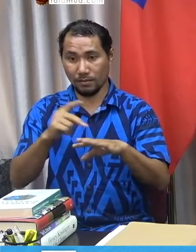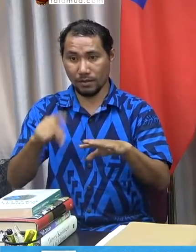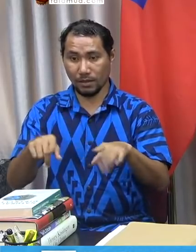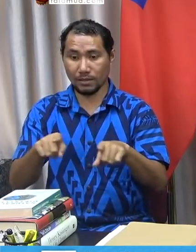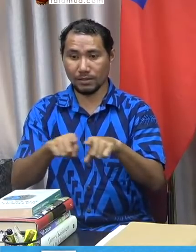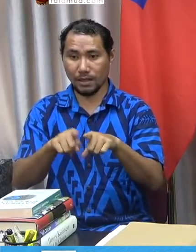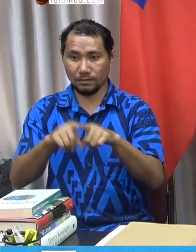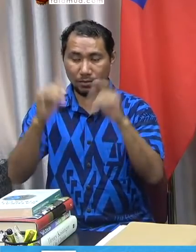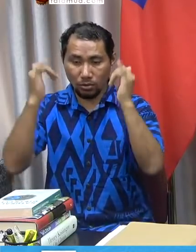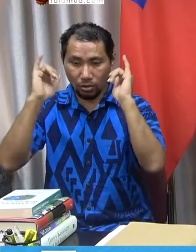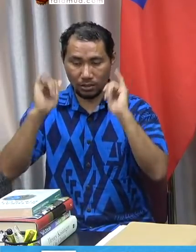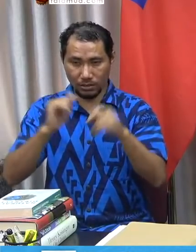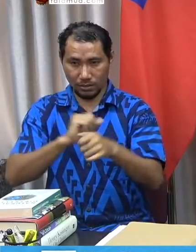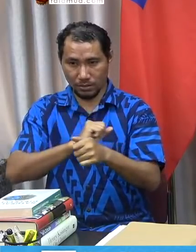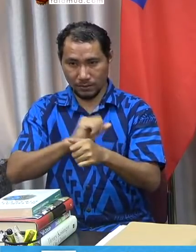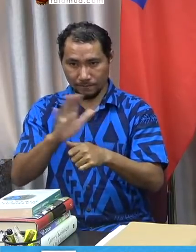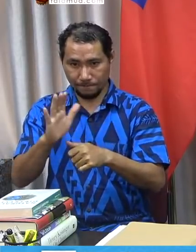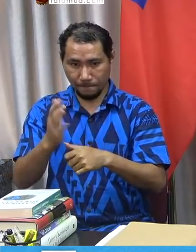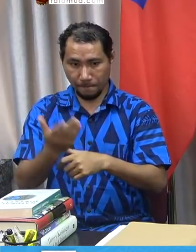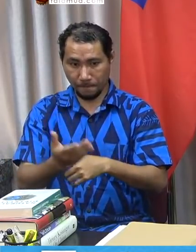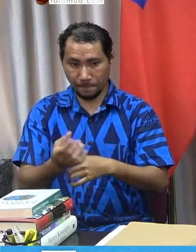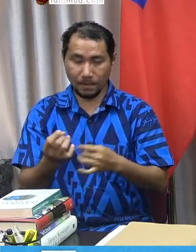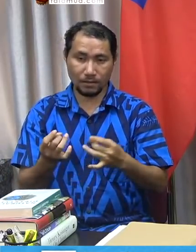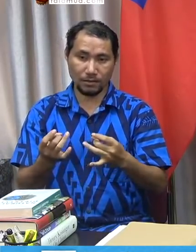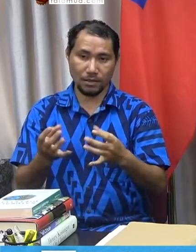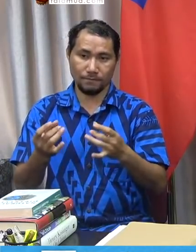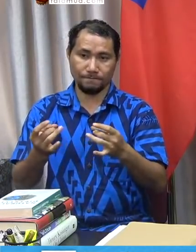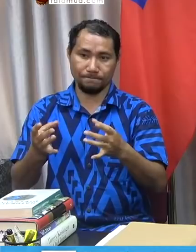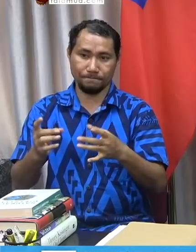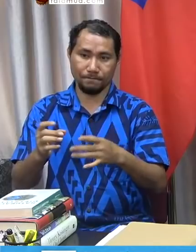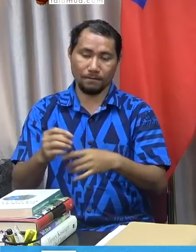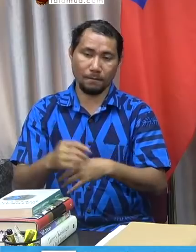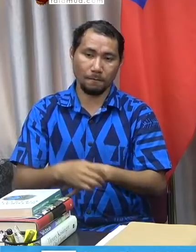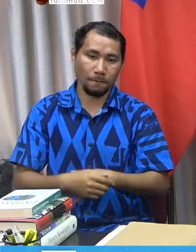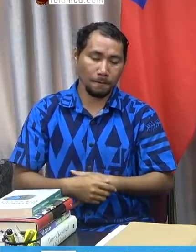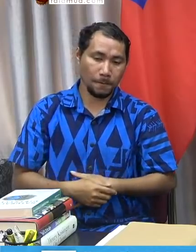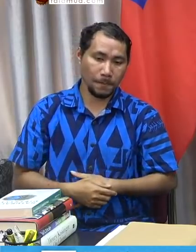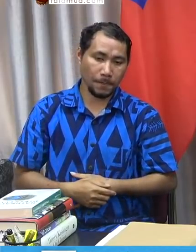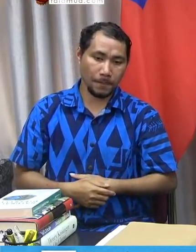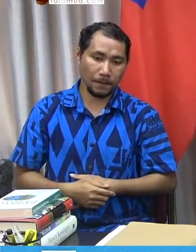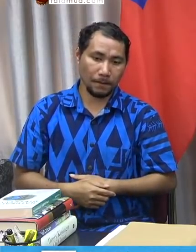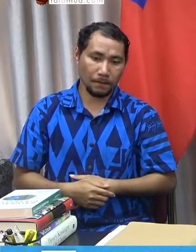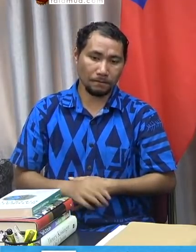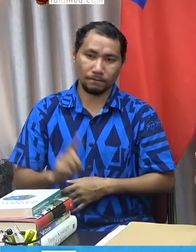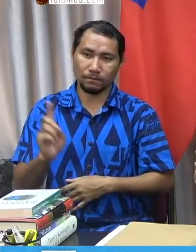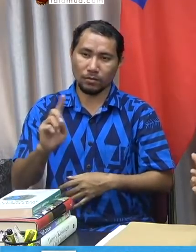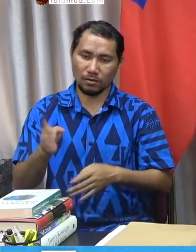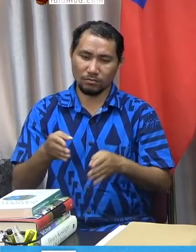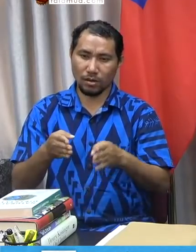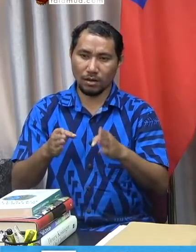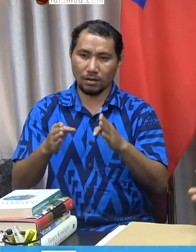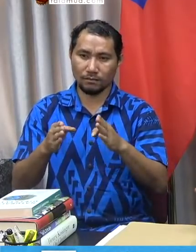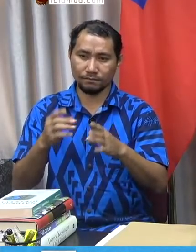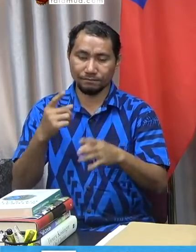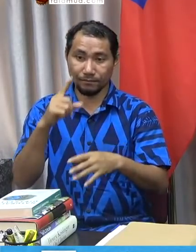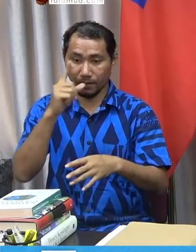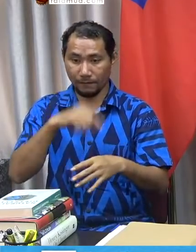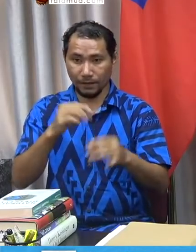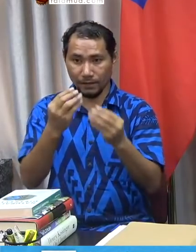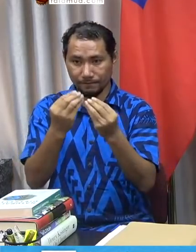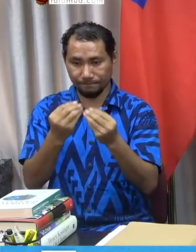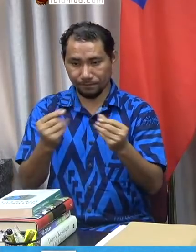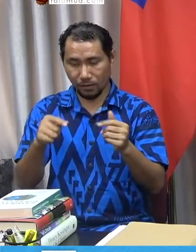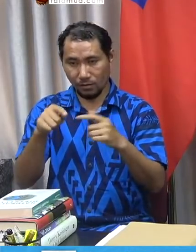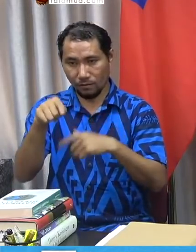loia sini e a mata o na tāpena o ani au wala e mwhai o na fofo ai le whawhitau li